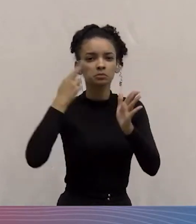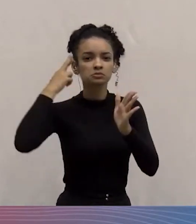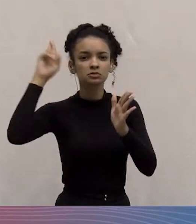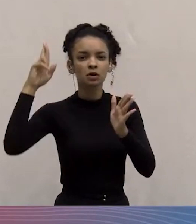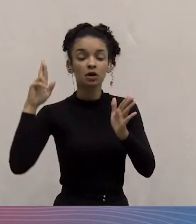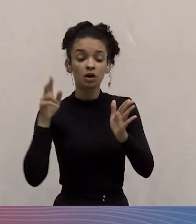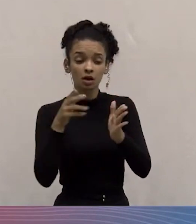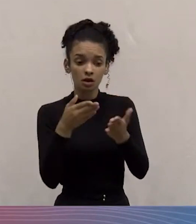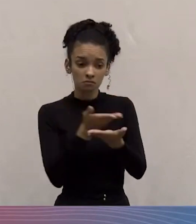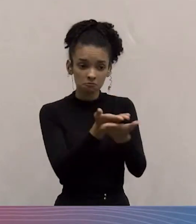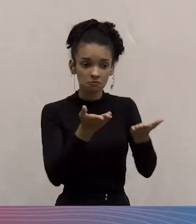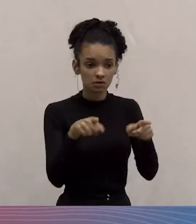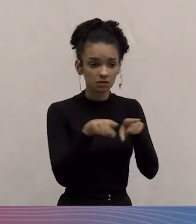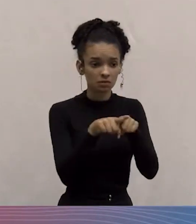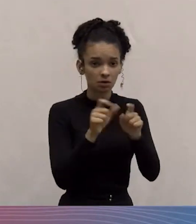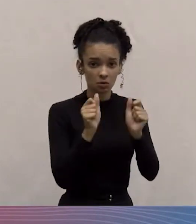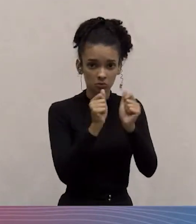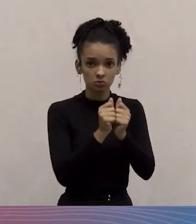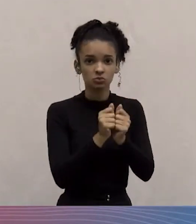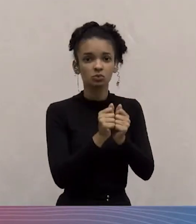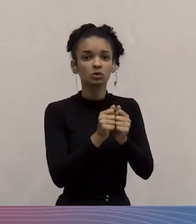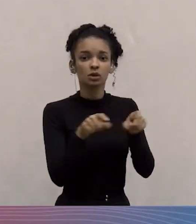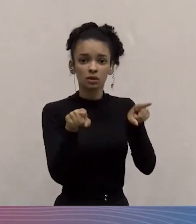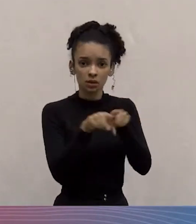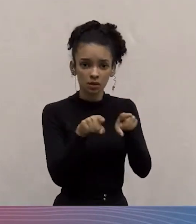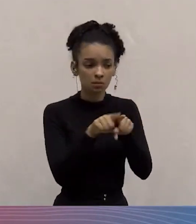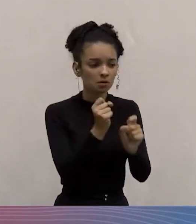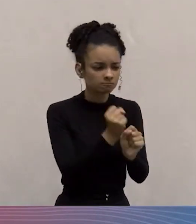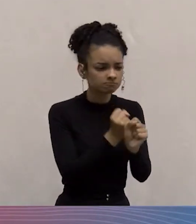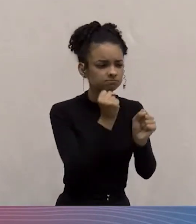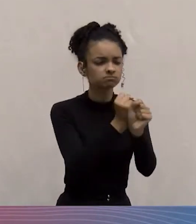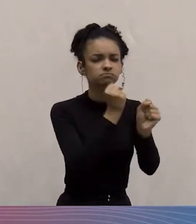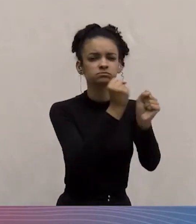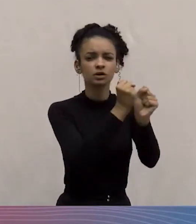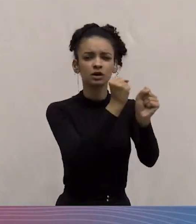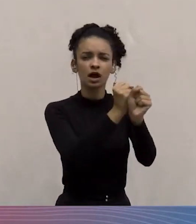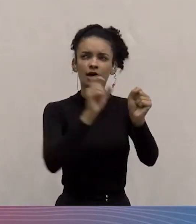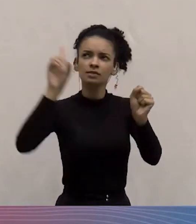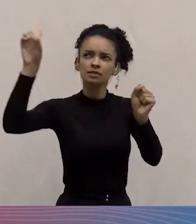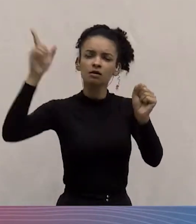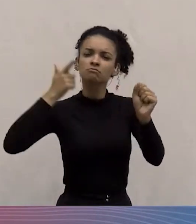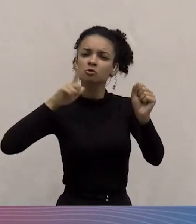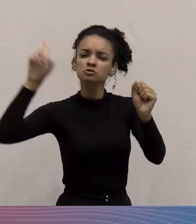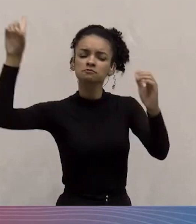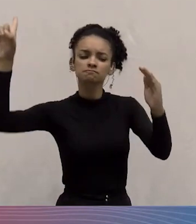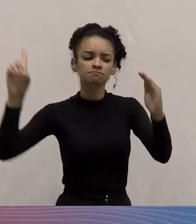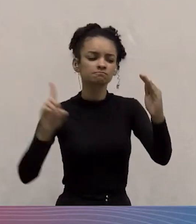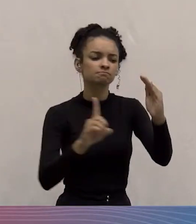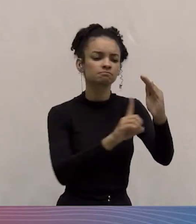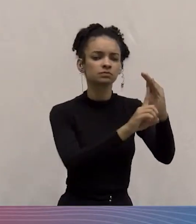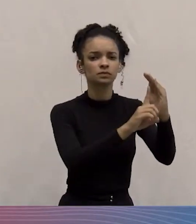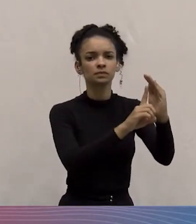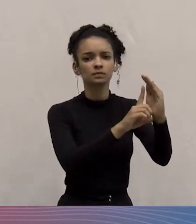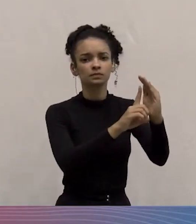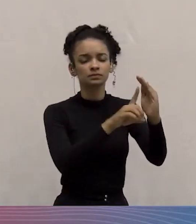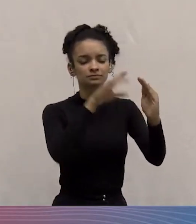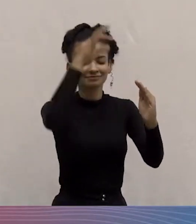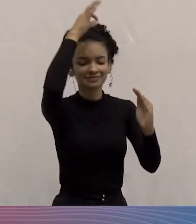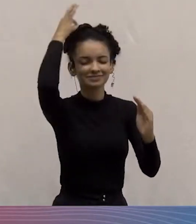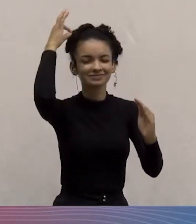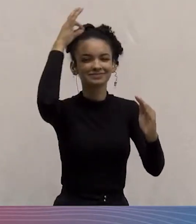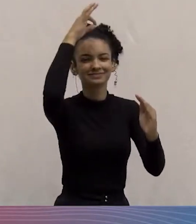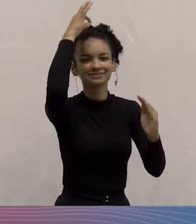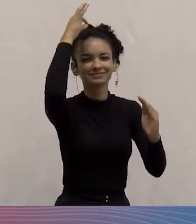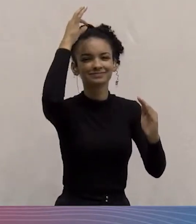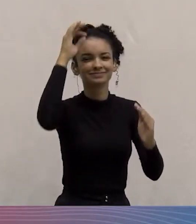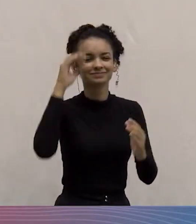também vós juntamente estáis sendo edificados para a habitação de Deus no